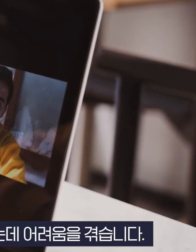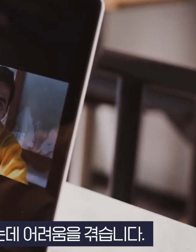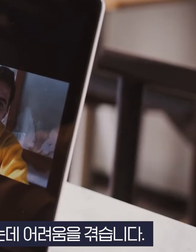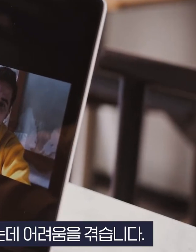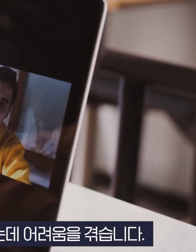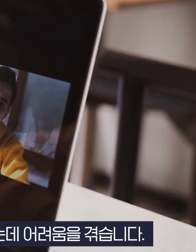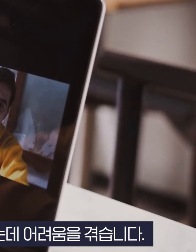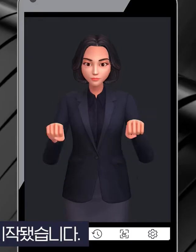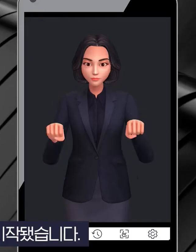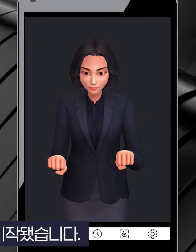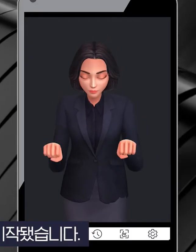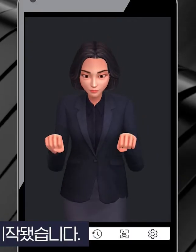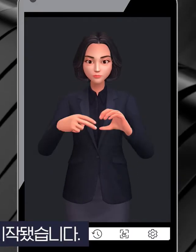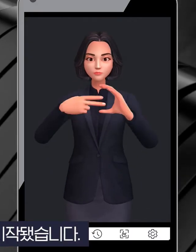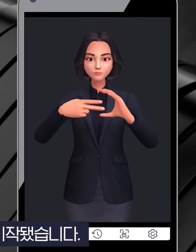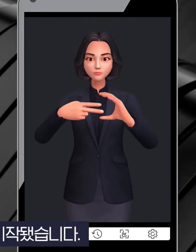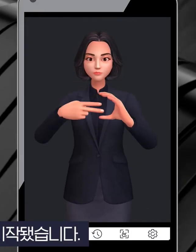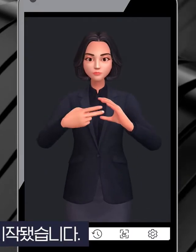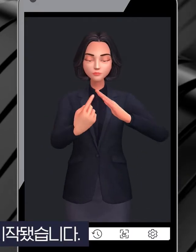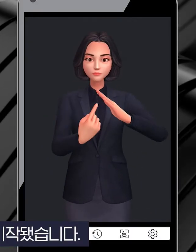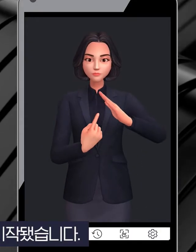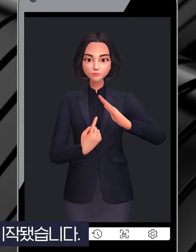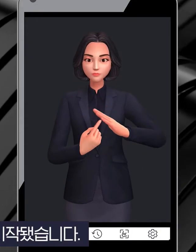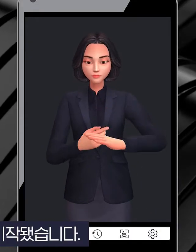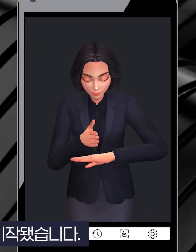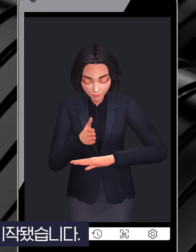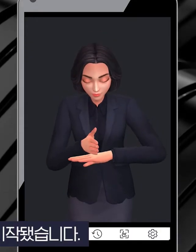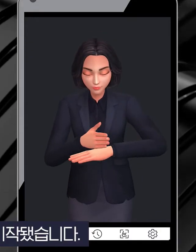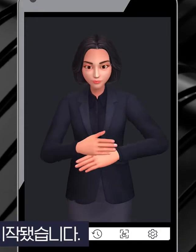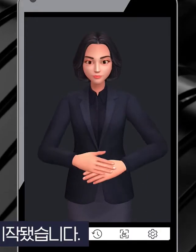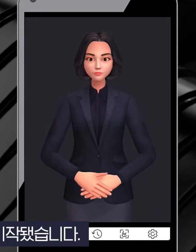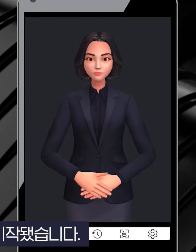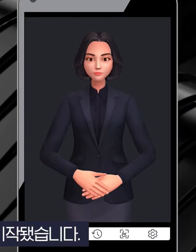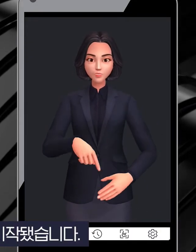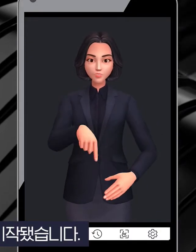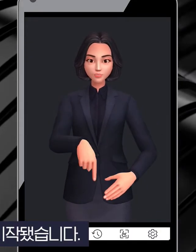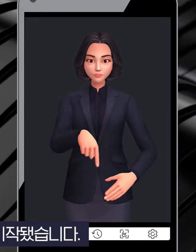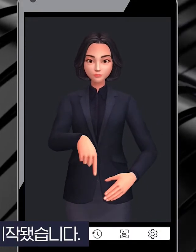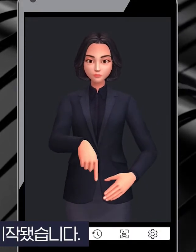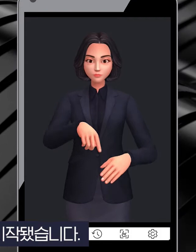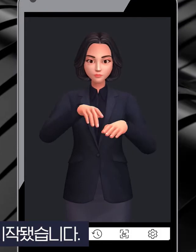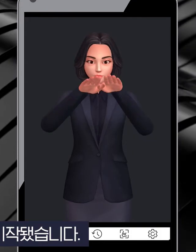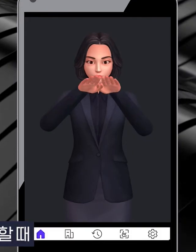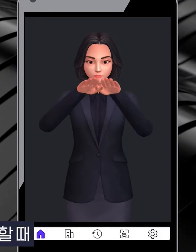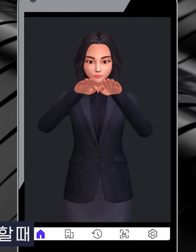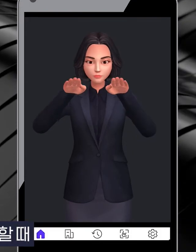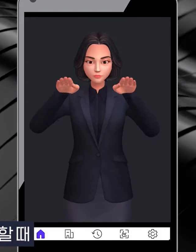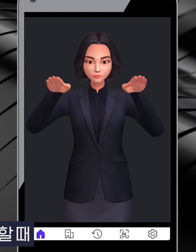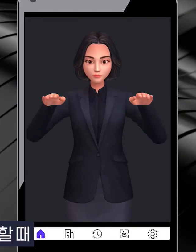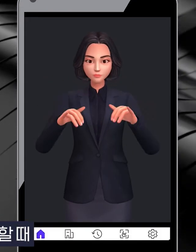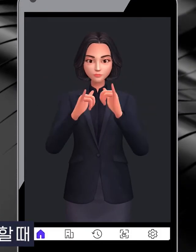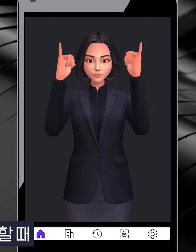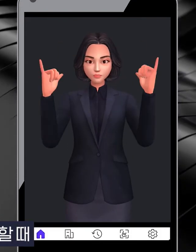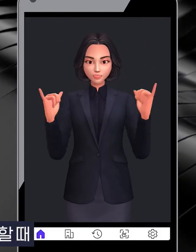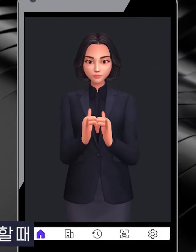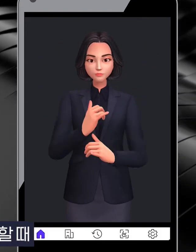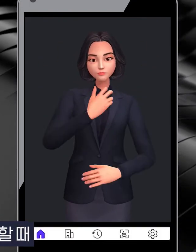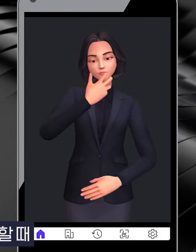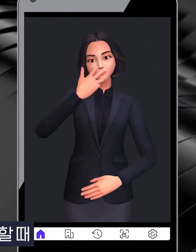겪습니다. 이큐폴의 개발은 이러한 문제점 인식에서 시작됐습니다. 청각장애인이 온라인 컨텐츠를